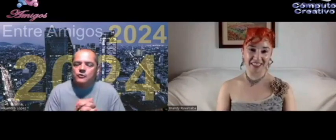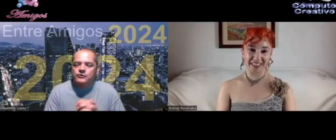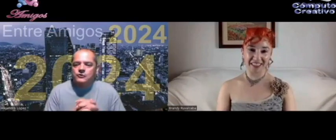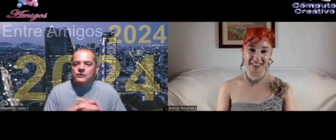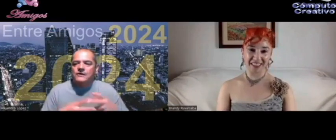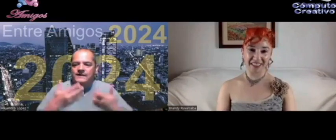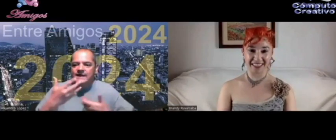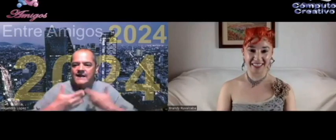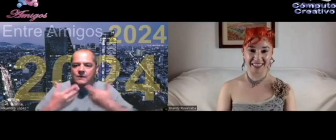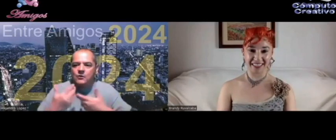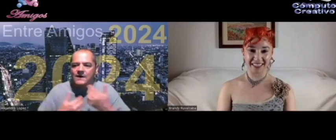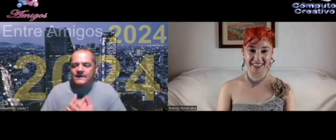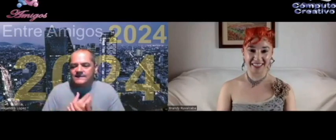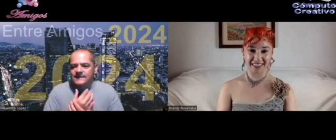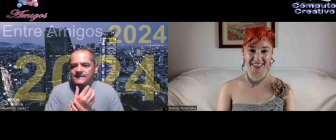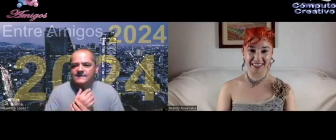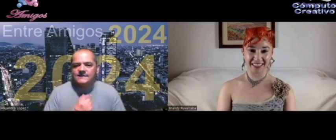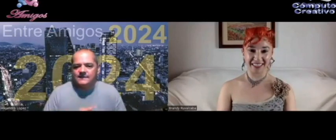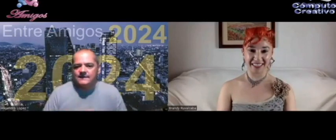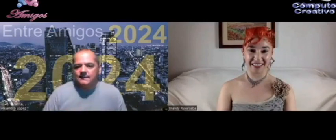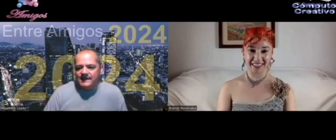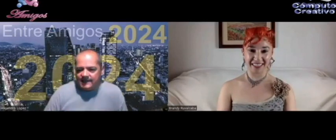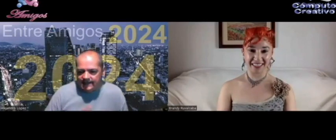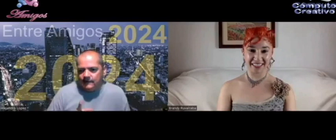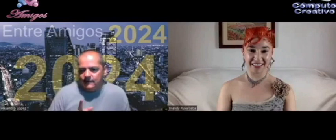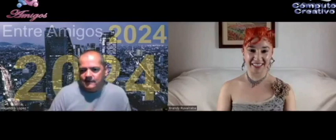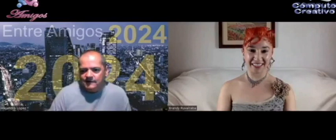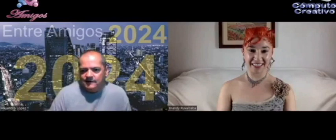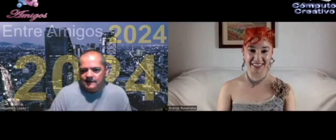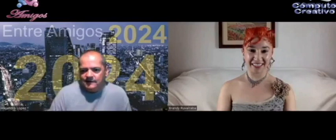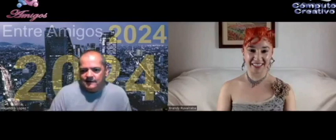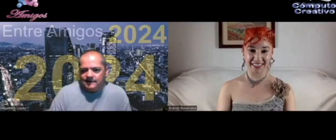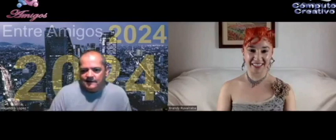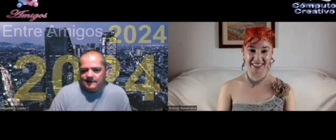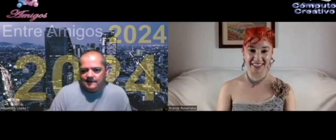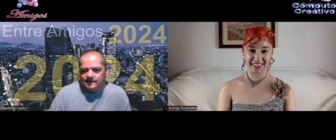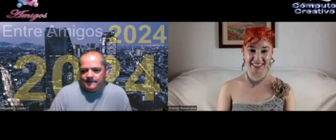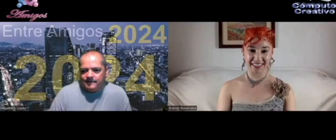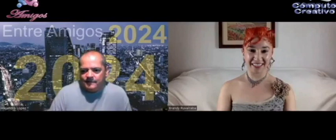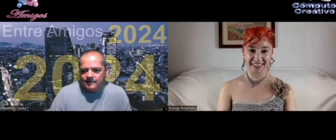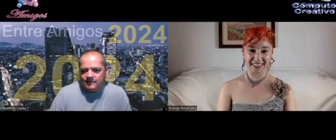nuevo curso de lenguaje a señas mexicano.